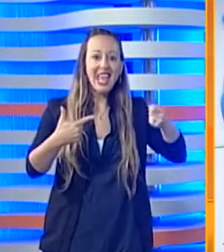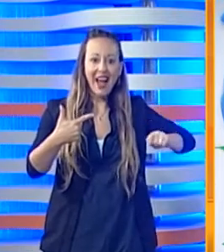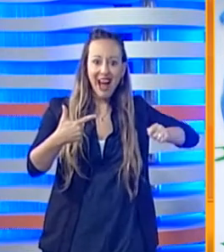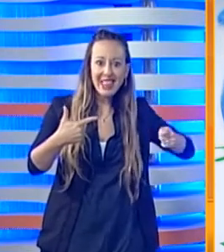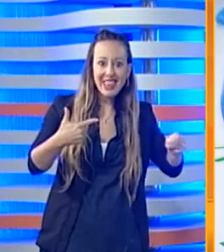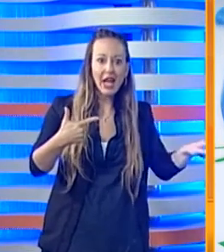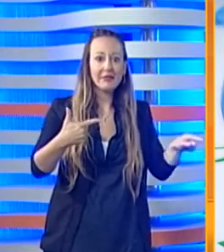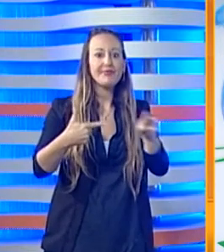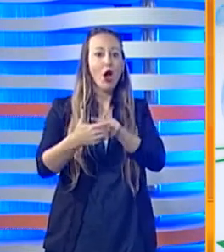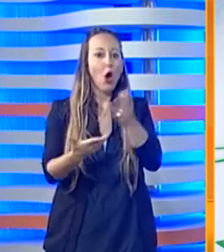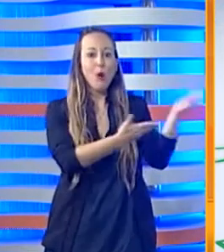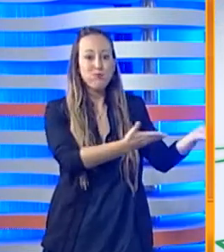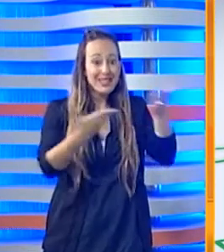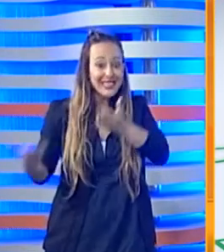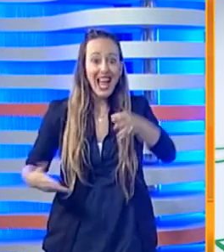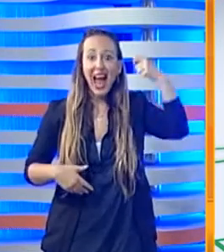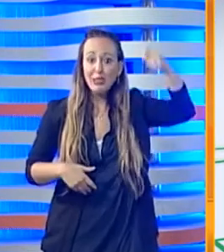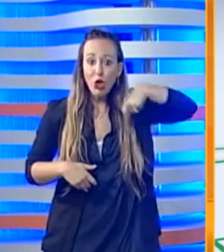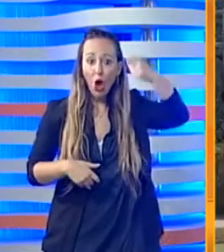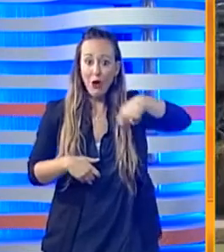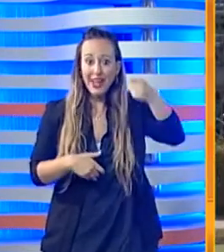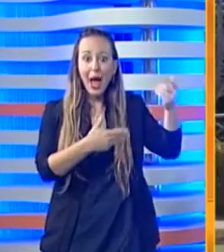con Luca Tutone per i commenti.